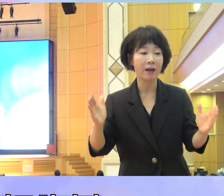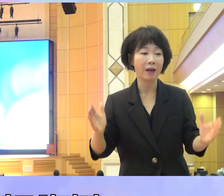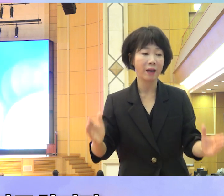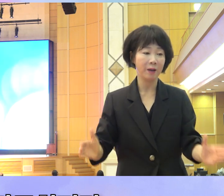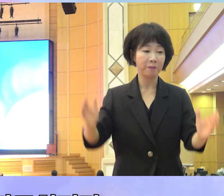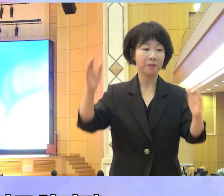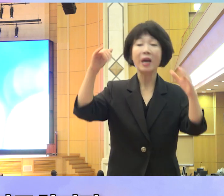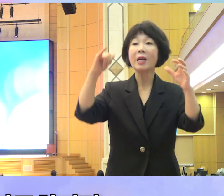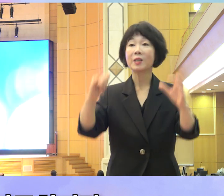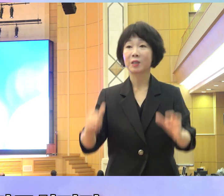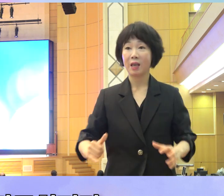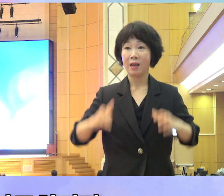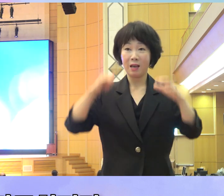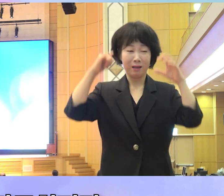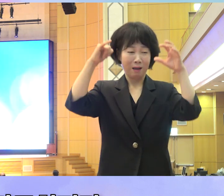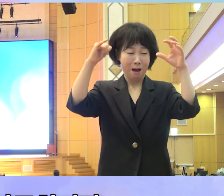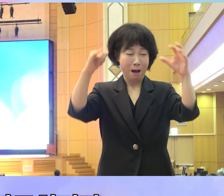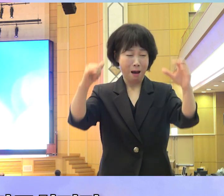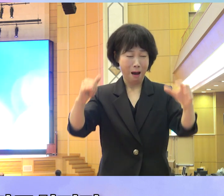동안에